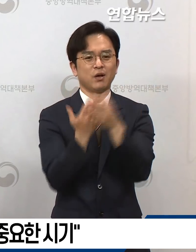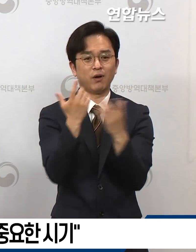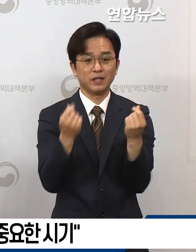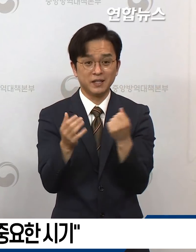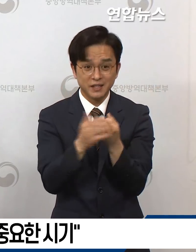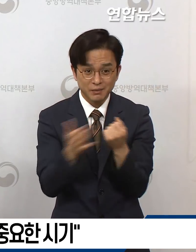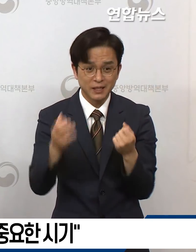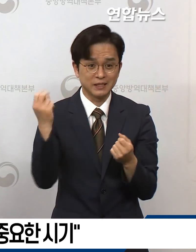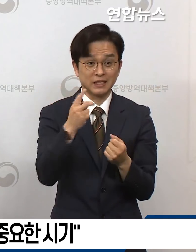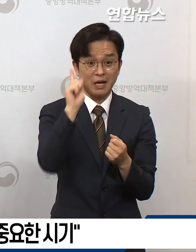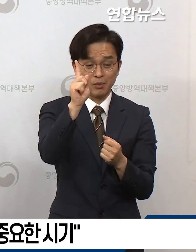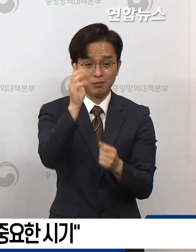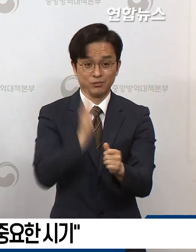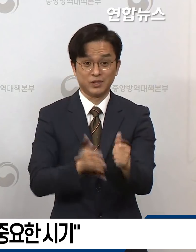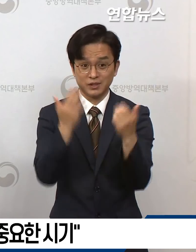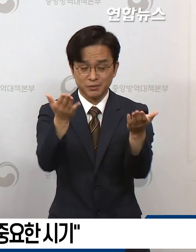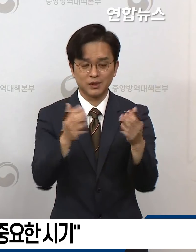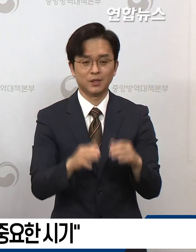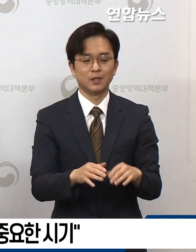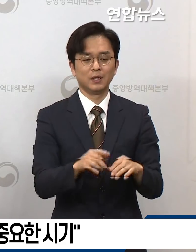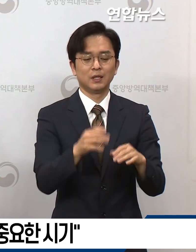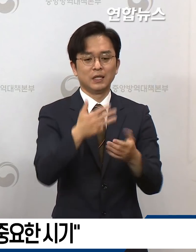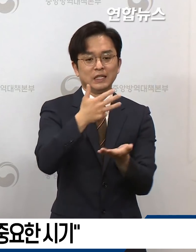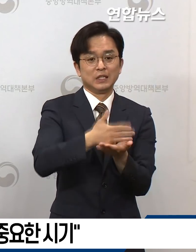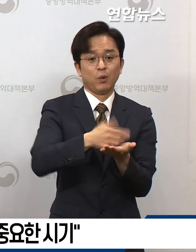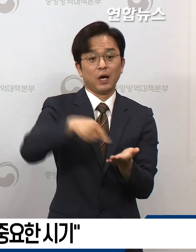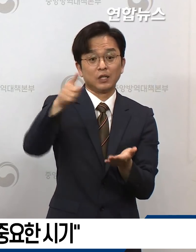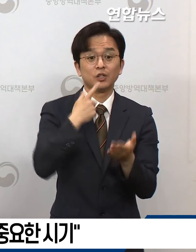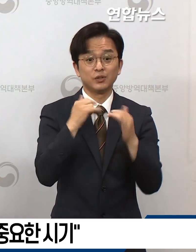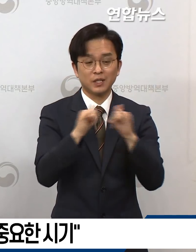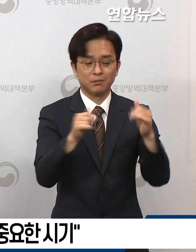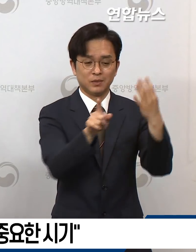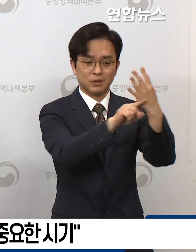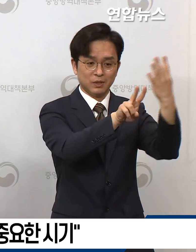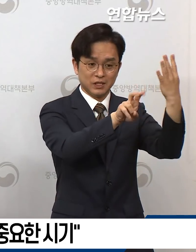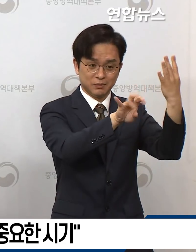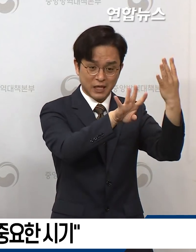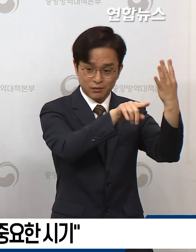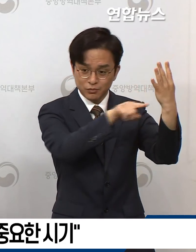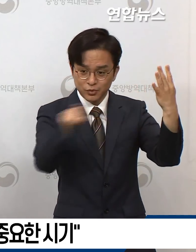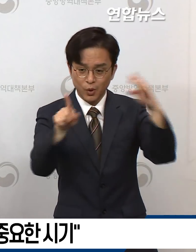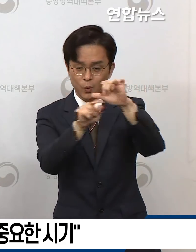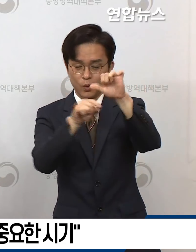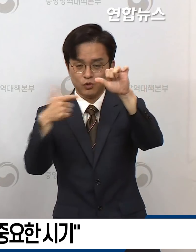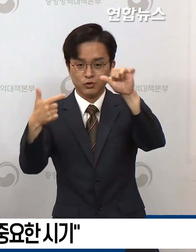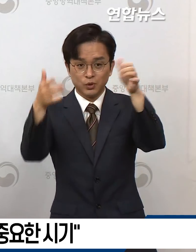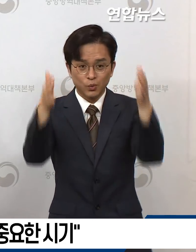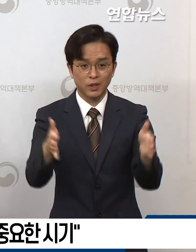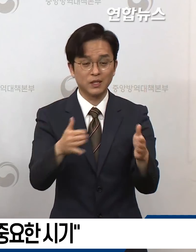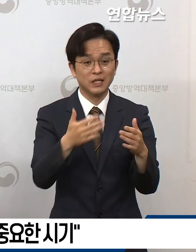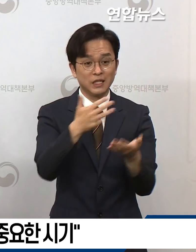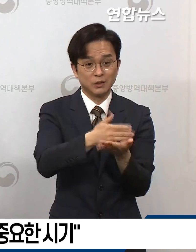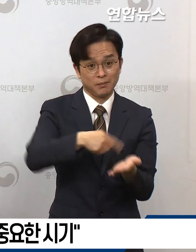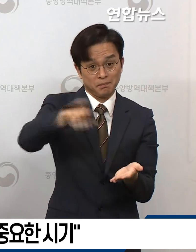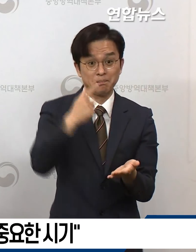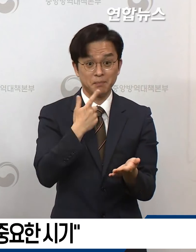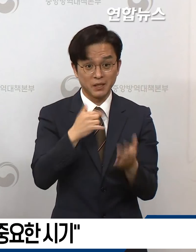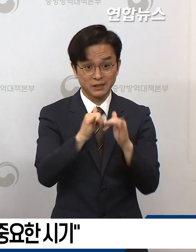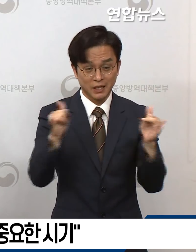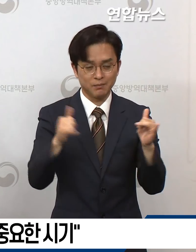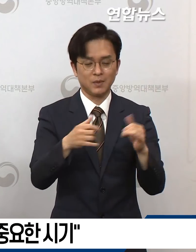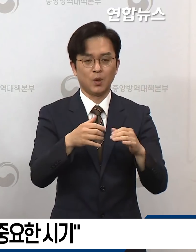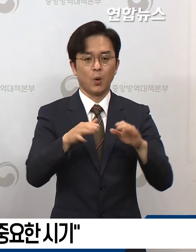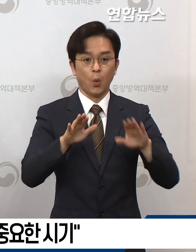분들께서는 이번 주, 오늘 내일 특히 신속하게 검사를 받아주실 것을 당부를 드립니다. 또한 보건소